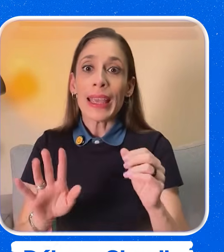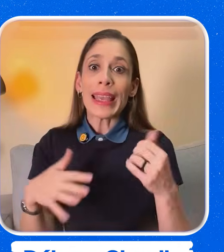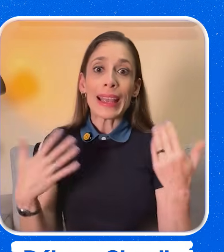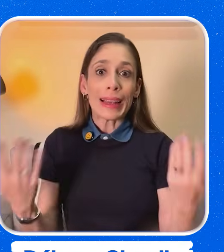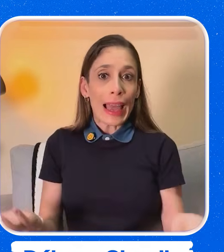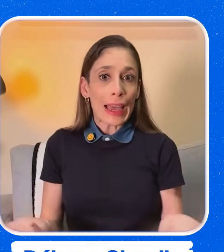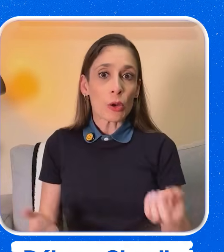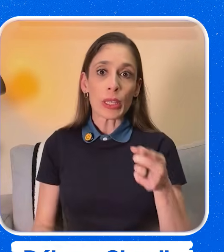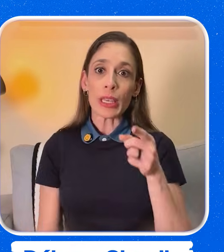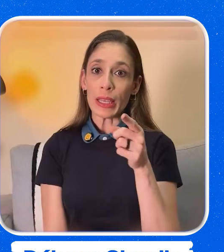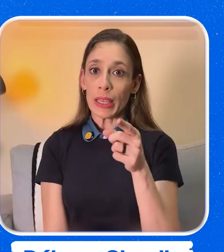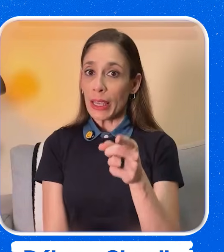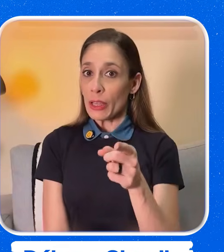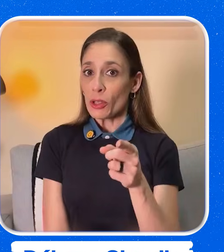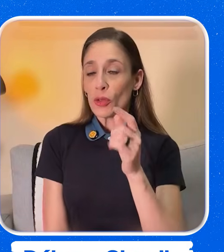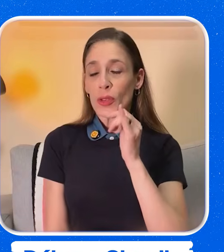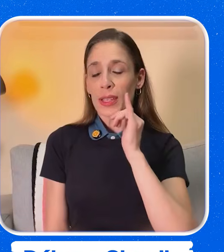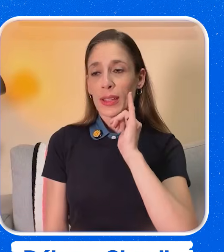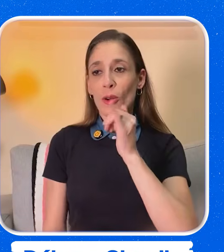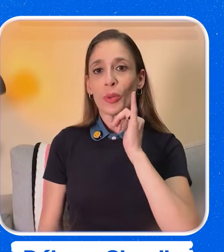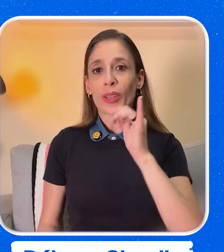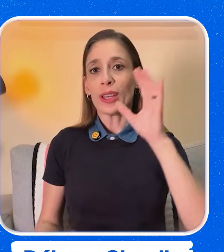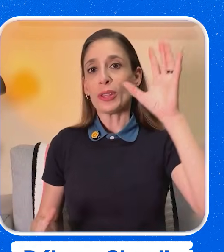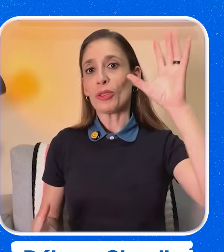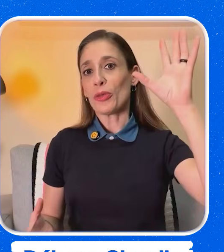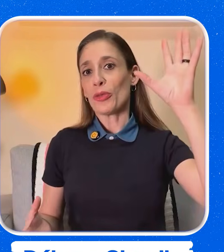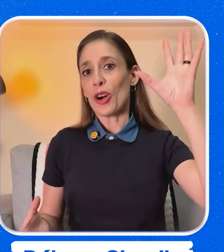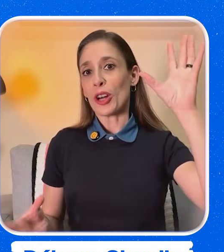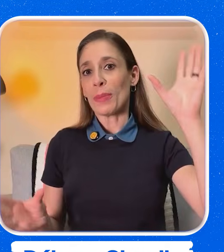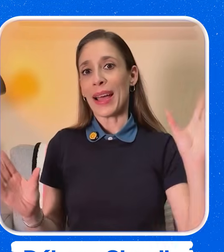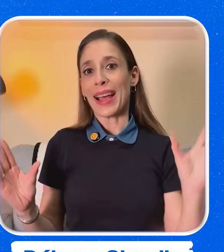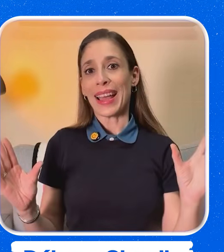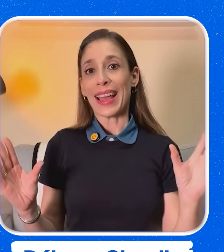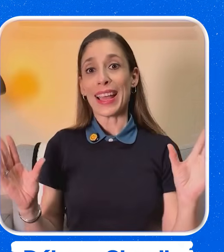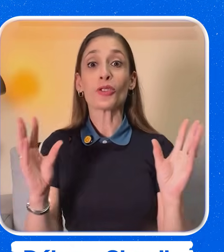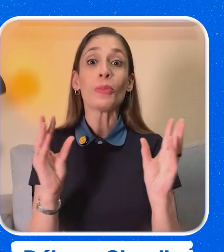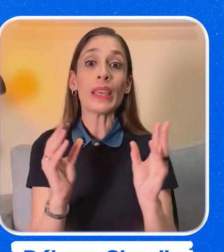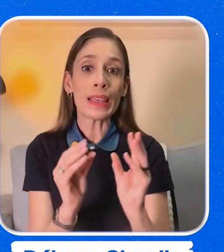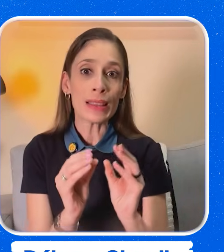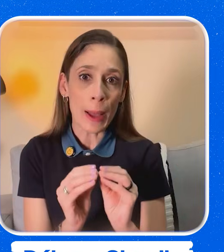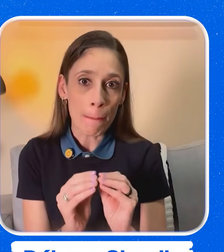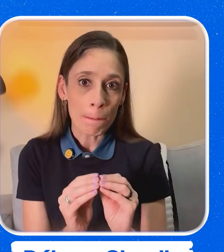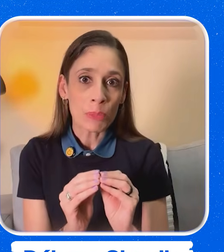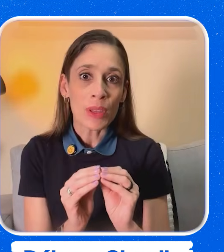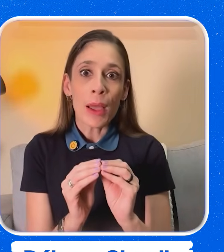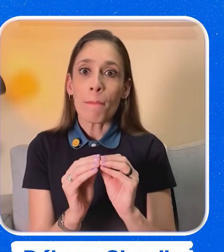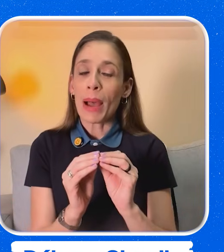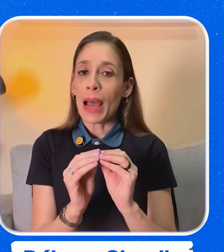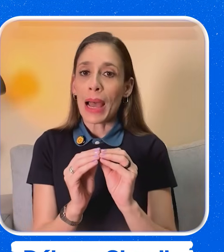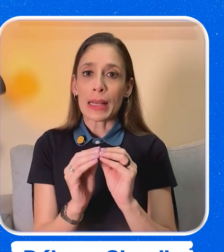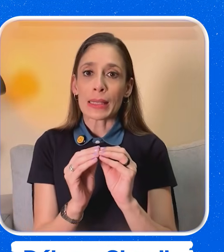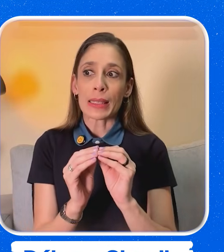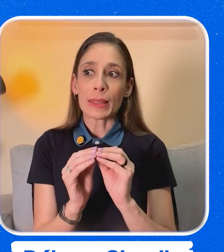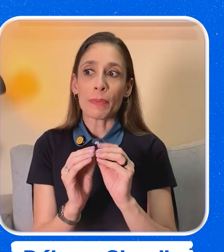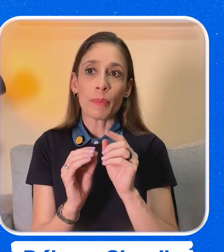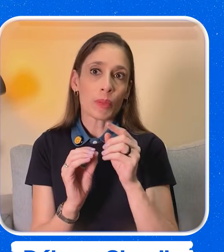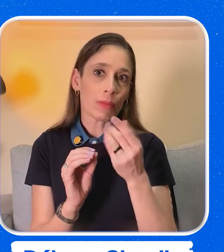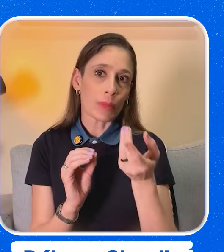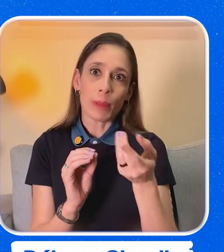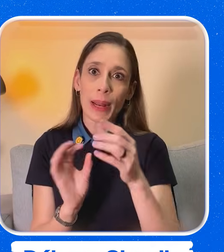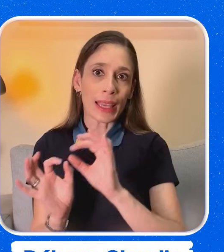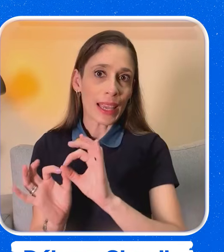abrindo. E sim, claro que isso você está contando de forma resumida,